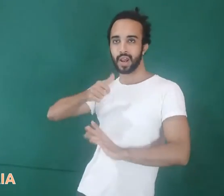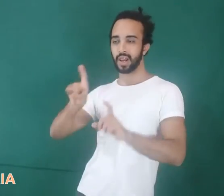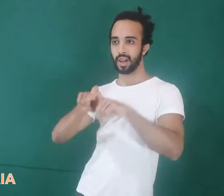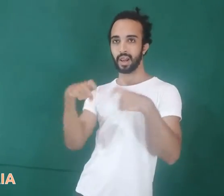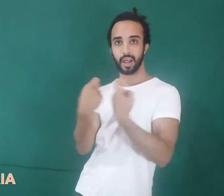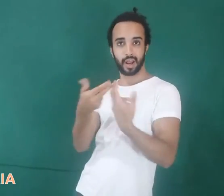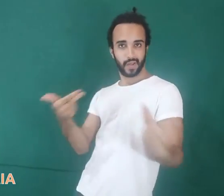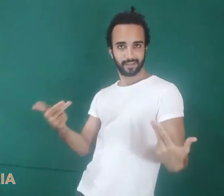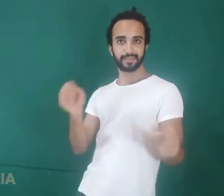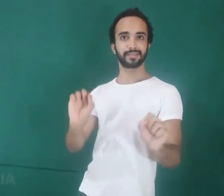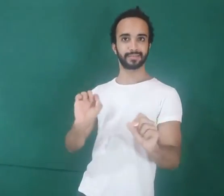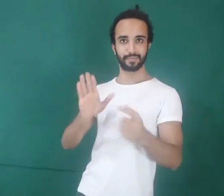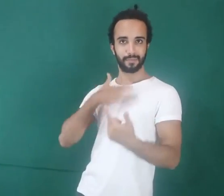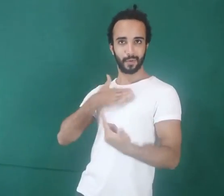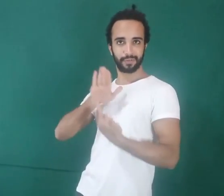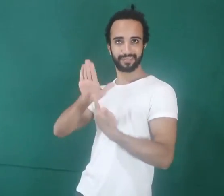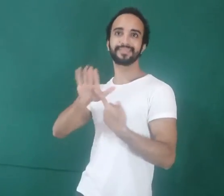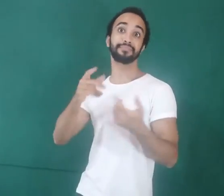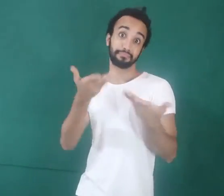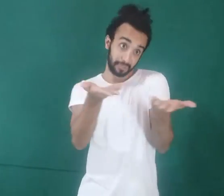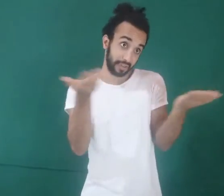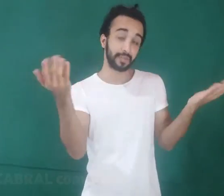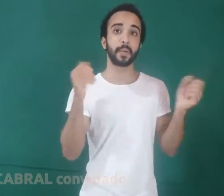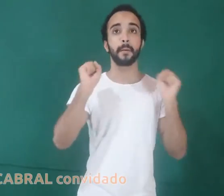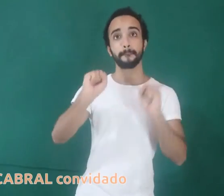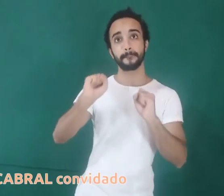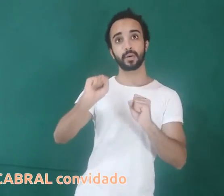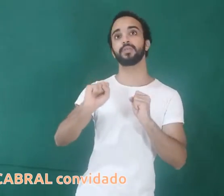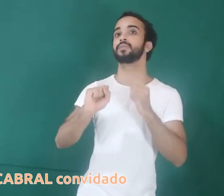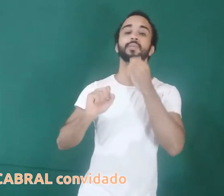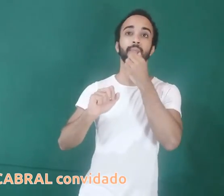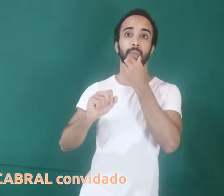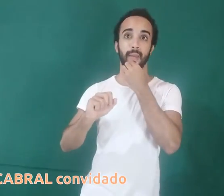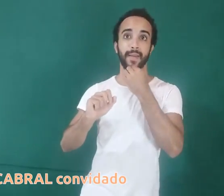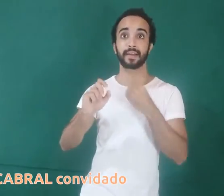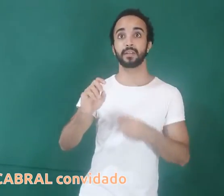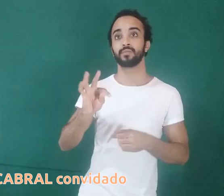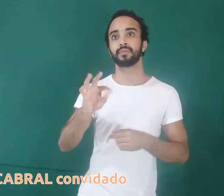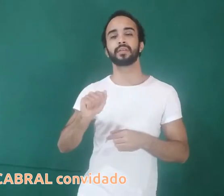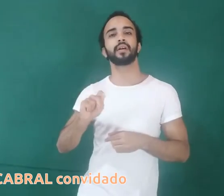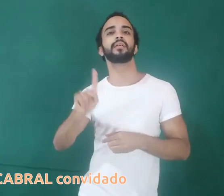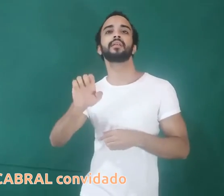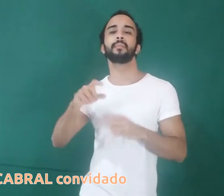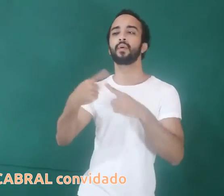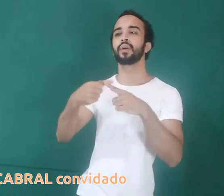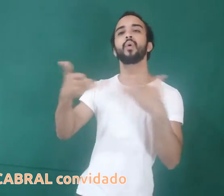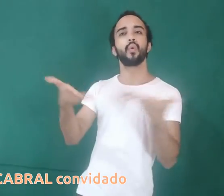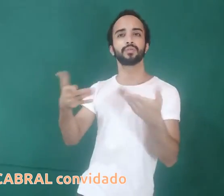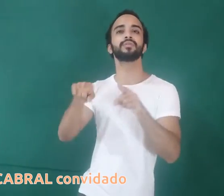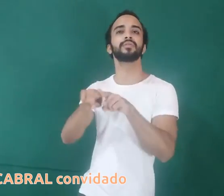Olha aí. E aí esse espetáculo ele pode ser um pack, que ele não precisa ser... Porque assim, hoje em dia também tem isso. Tem várias